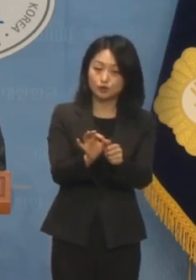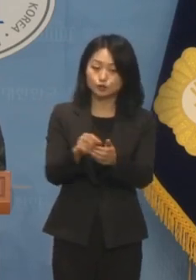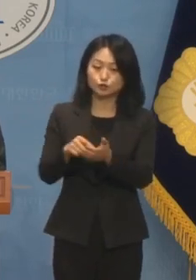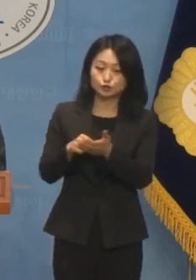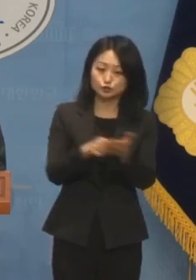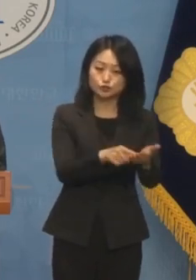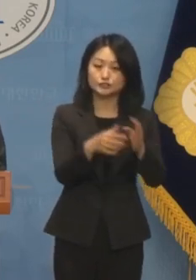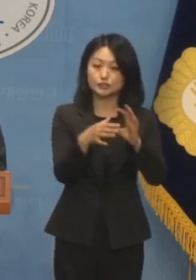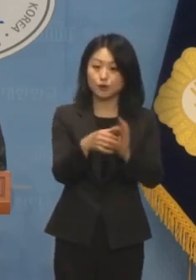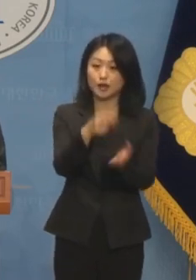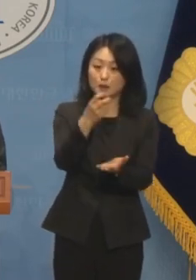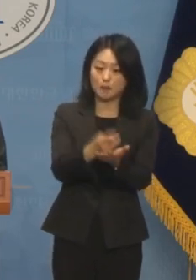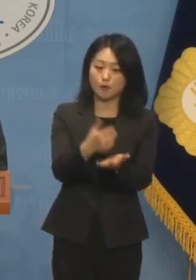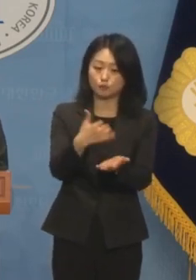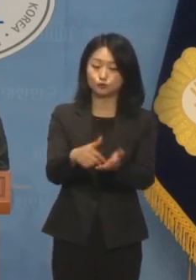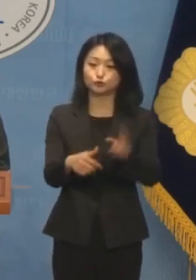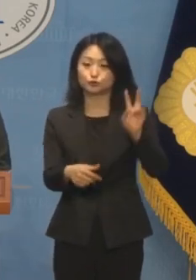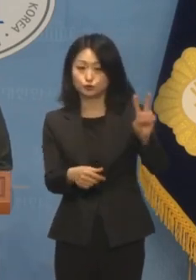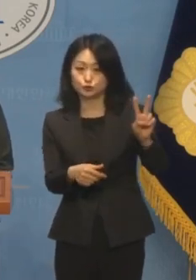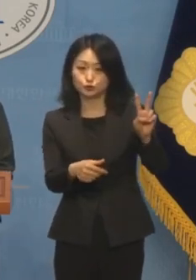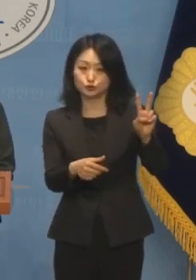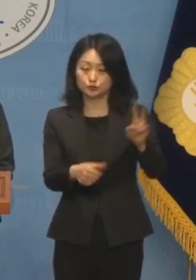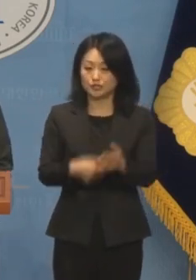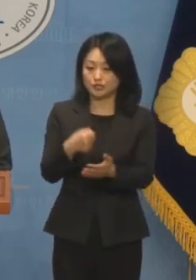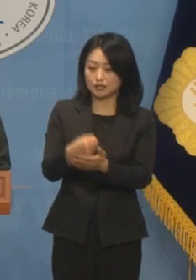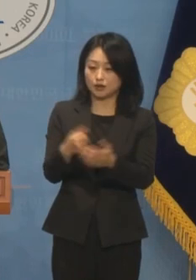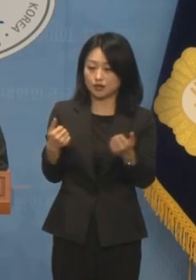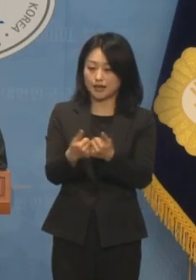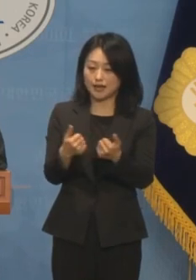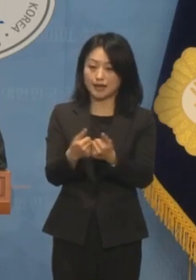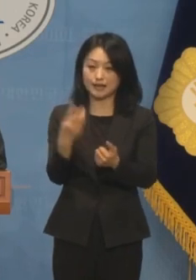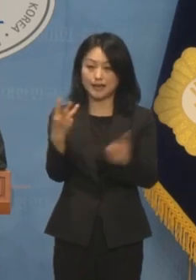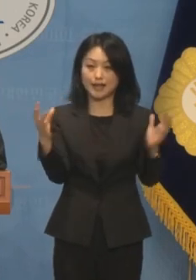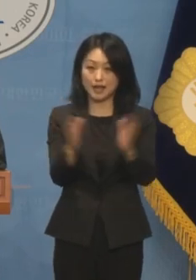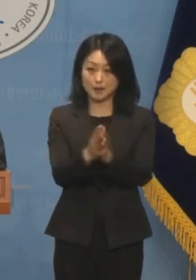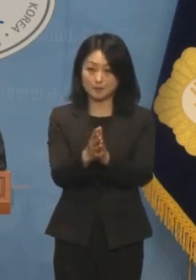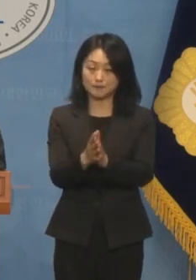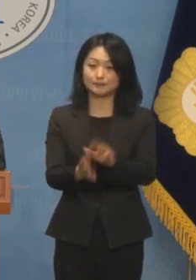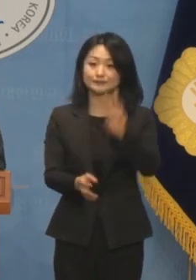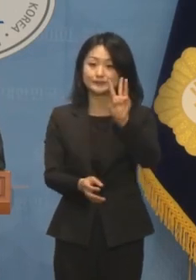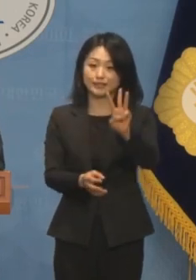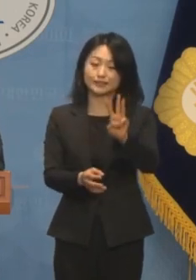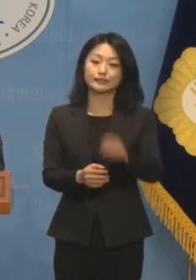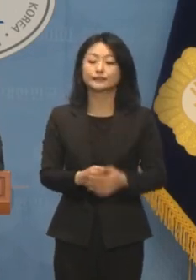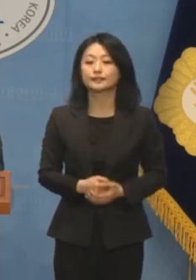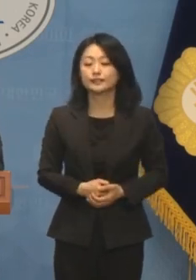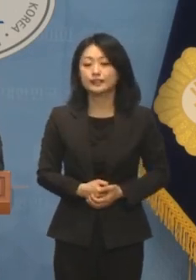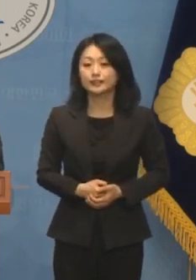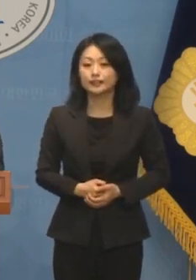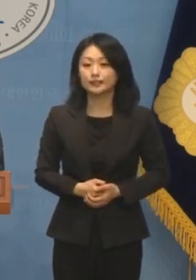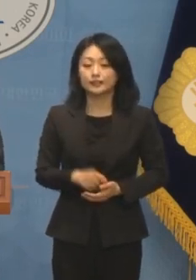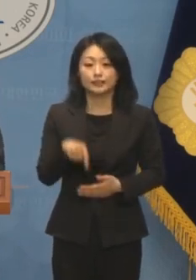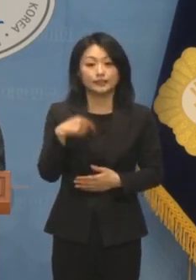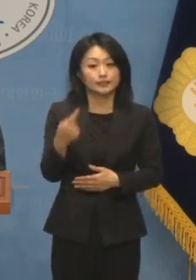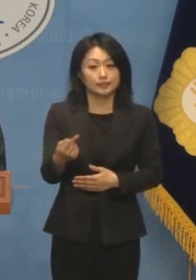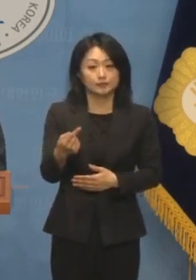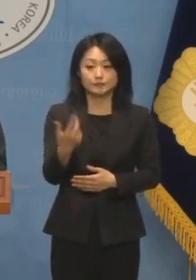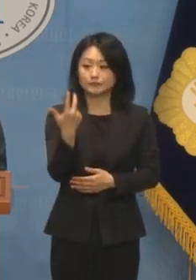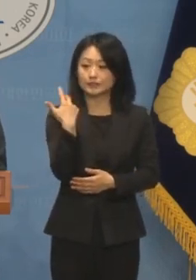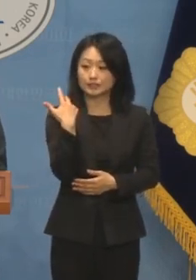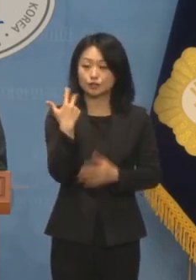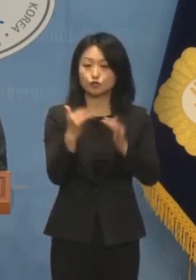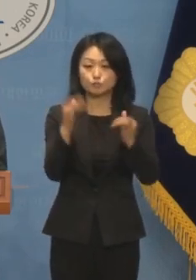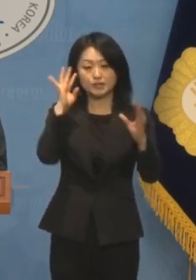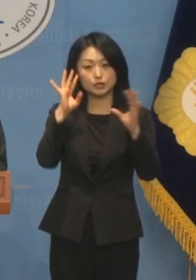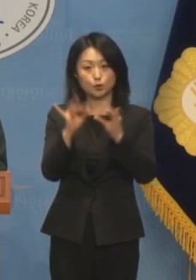등 법률안 2건, 결의안 1건 등 총 3건이 접수되었습니다. 다음은 지난주